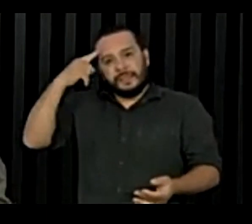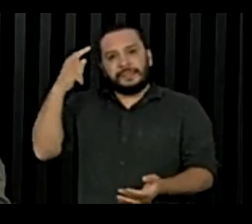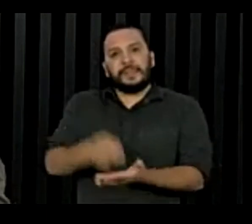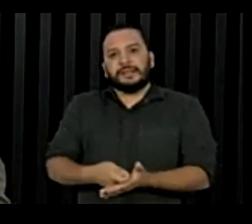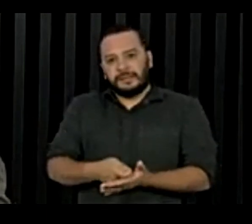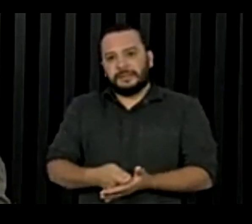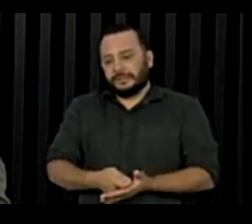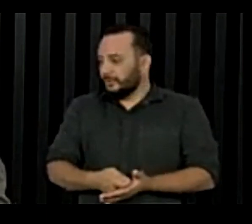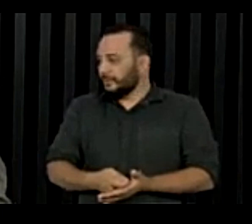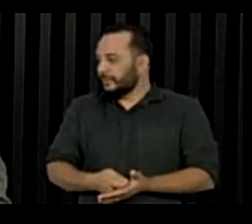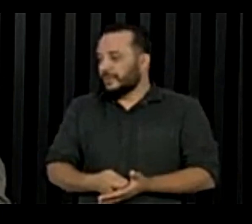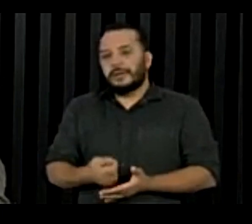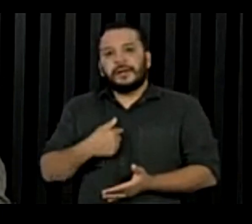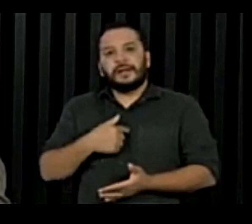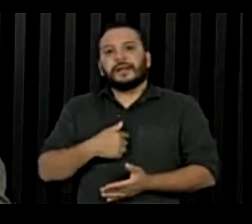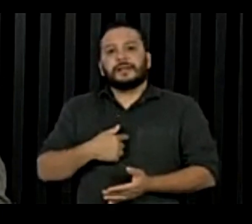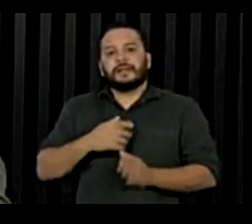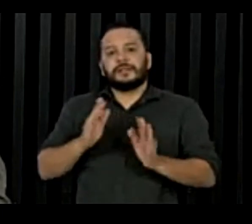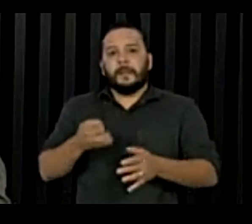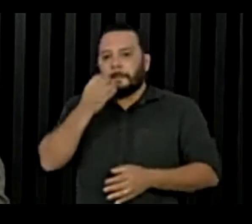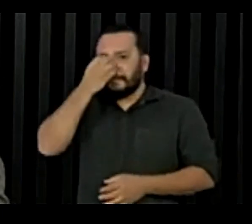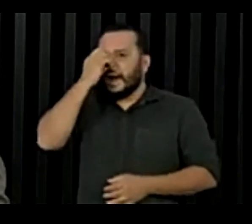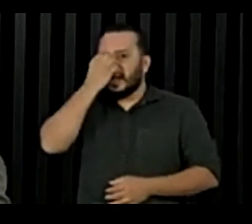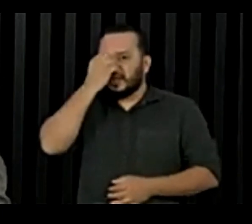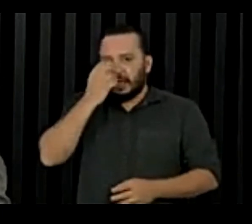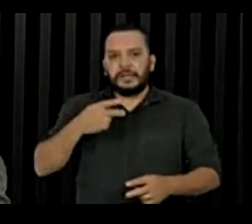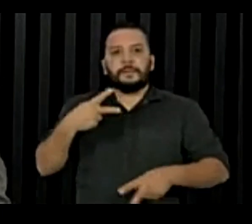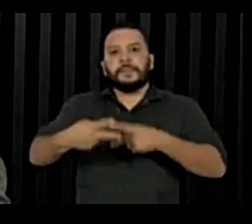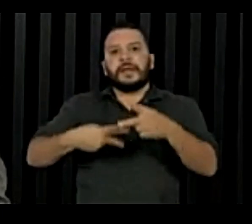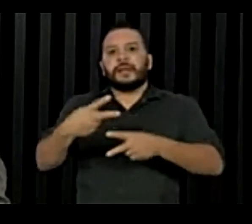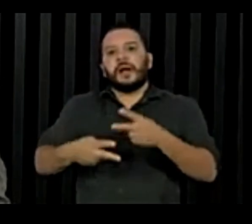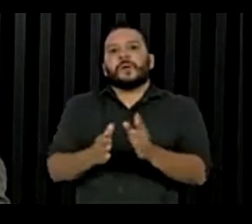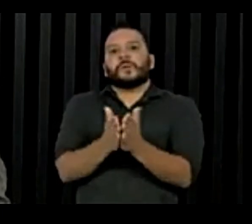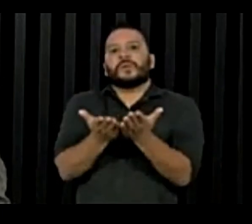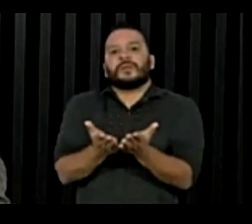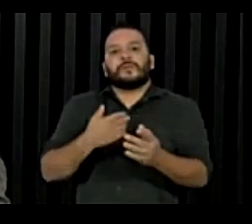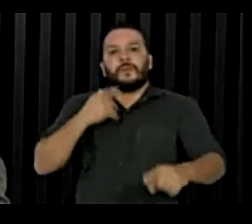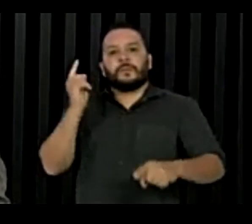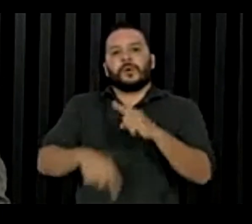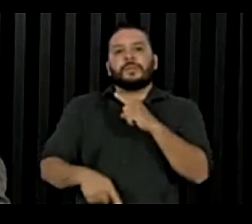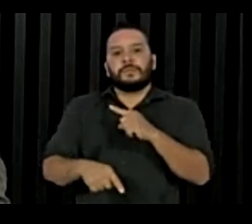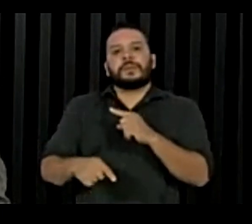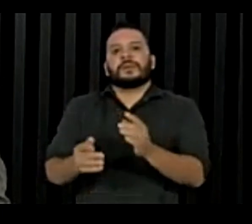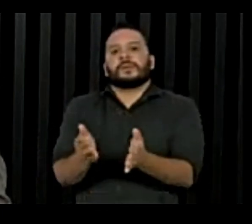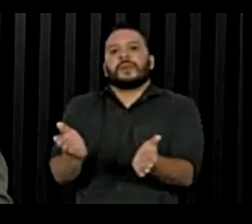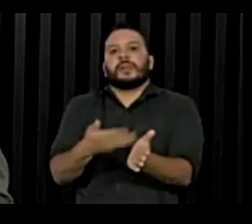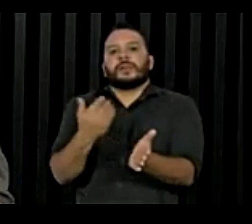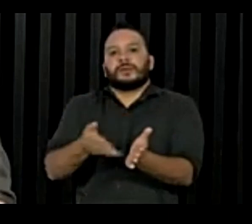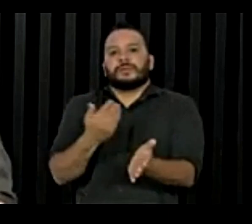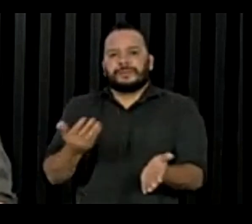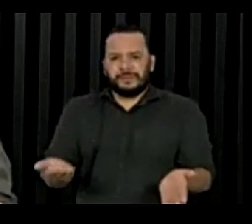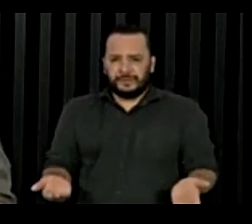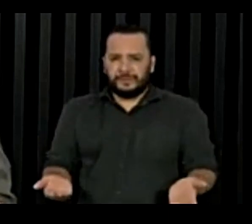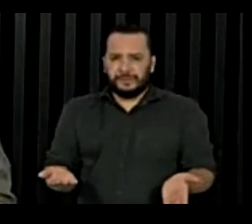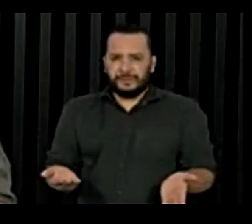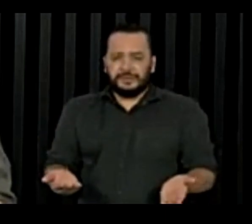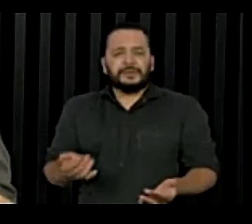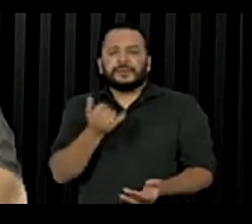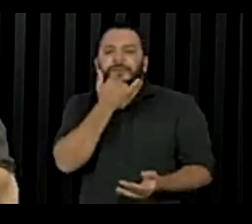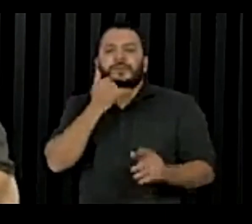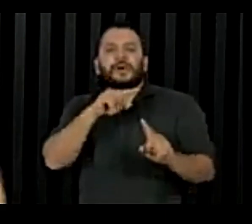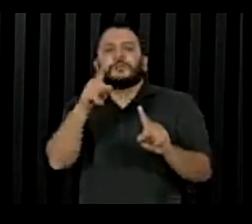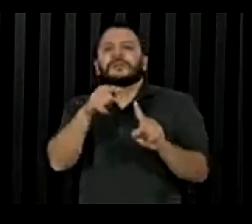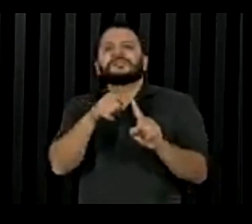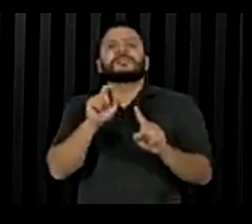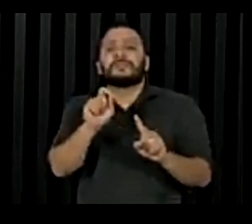não tem outro termo para falar, aquela palhaçada na Bienal do Livro, que foi um episódio trágico. E, na verdade, ele fez com um objetivo só. A